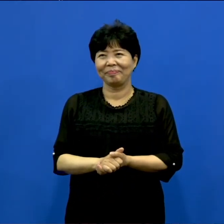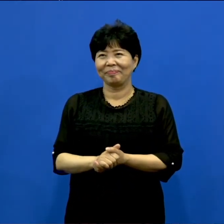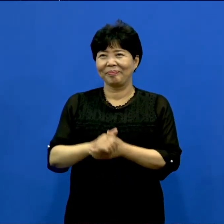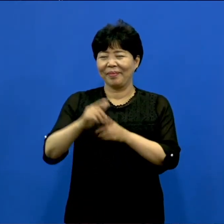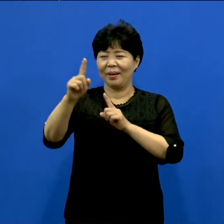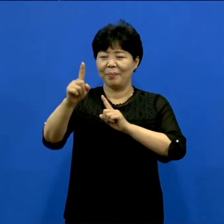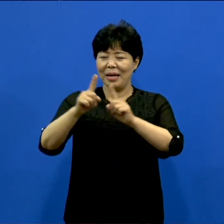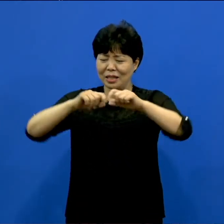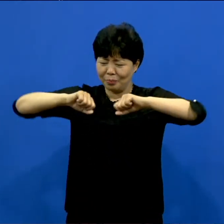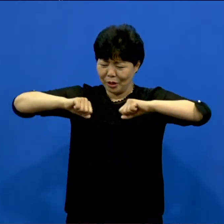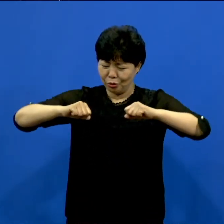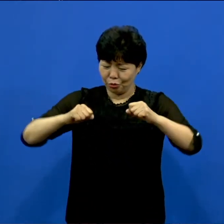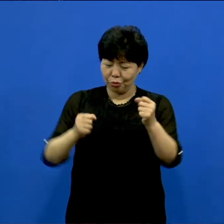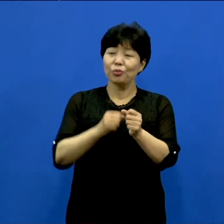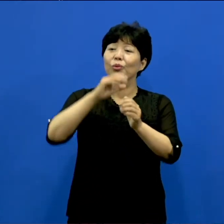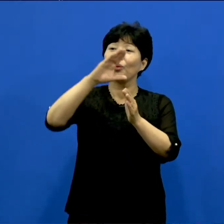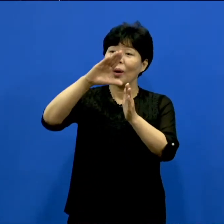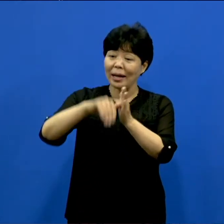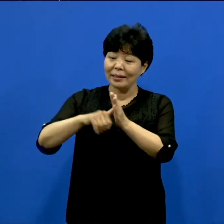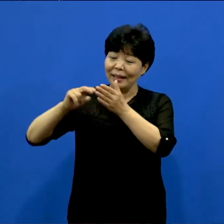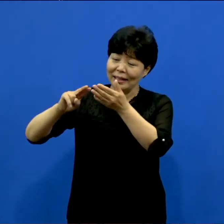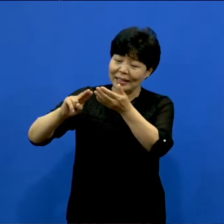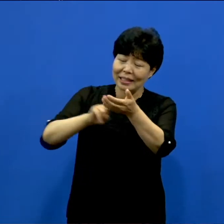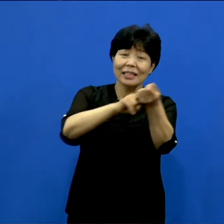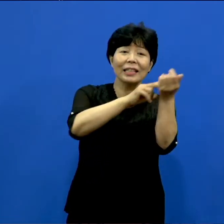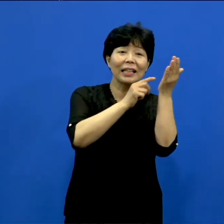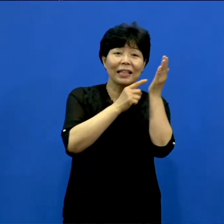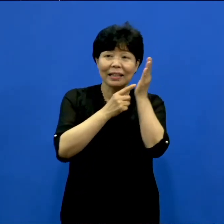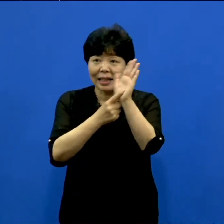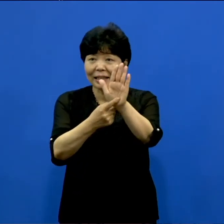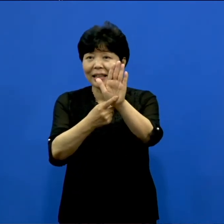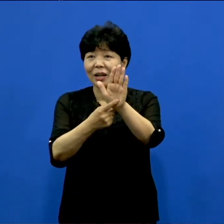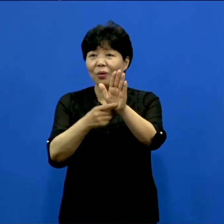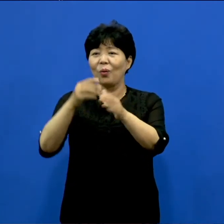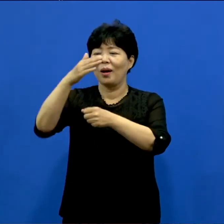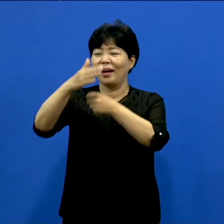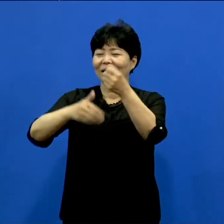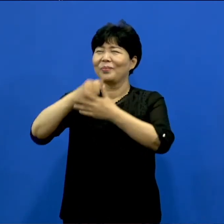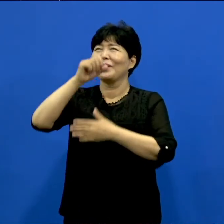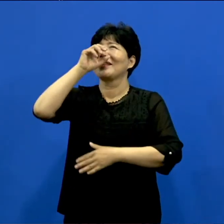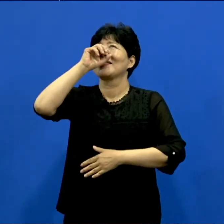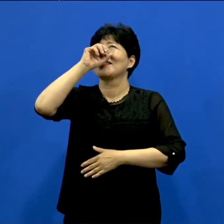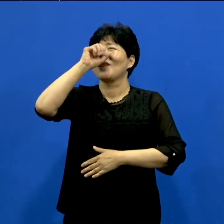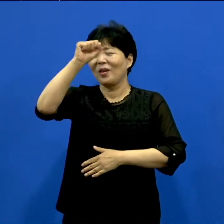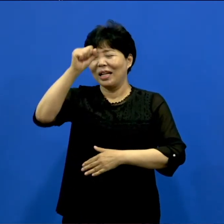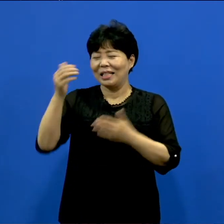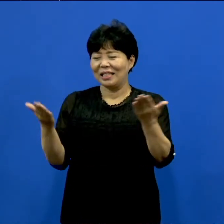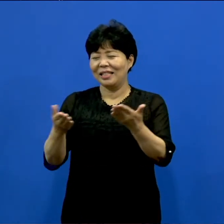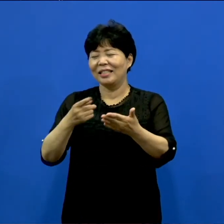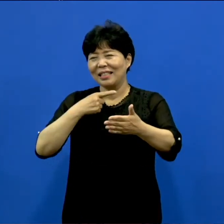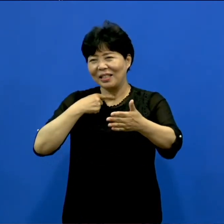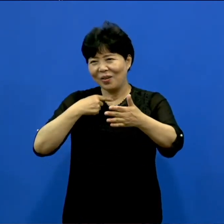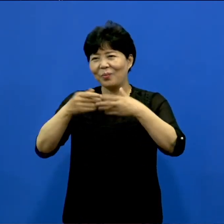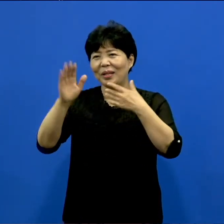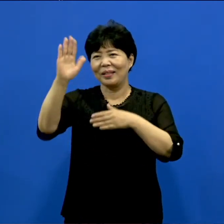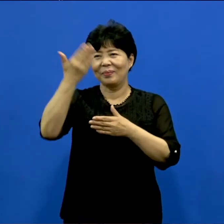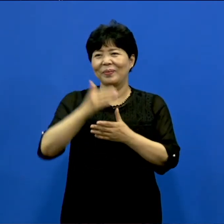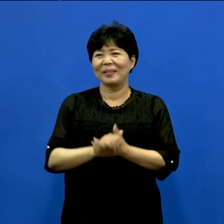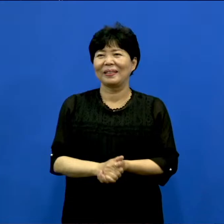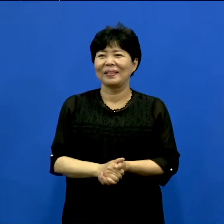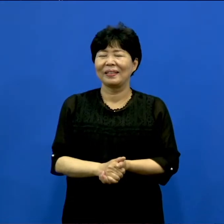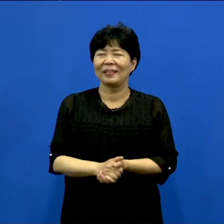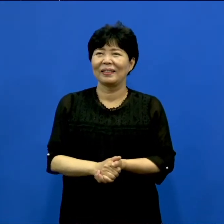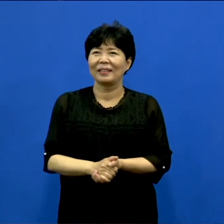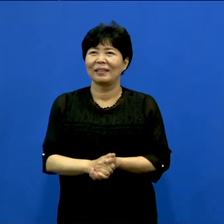말씀의 능력이 나타나고 기적이 나타나고 하나님의 선하심이 드러나는 일들이 일어난다는 것입니다. 여러분,